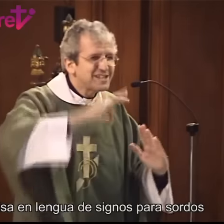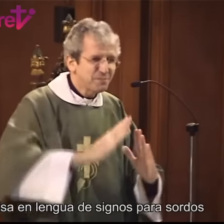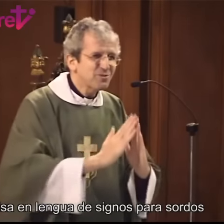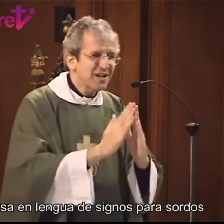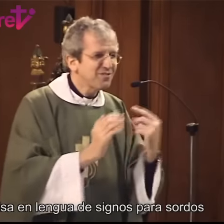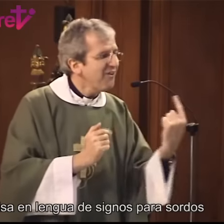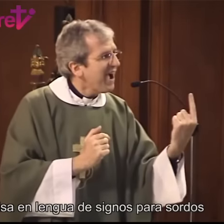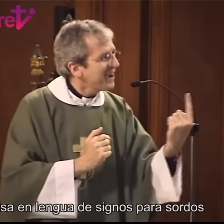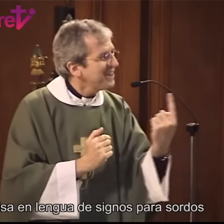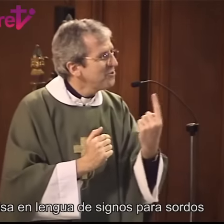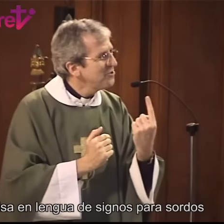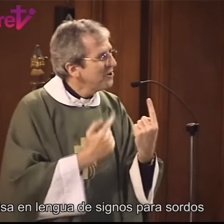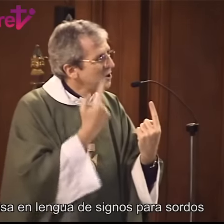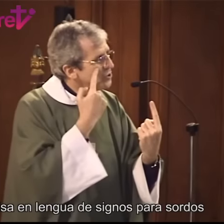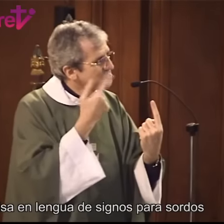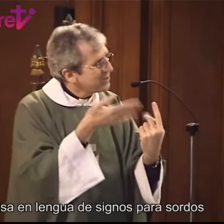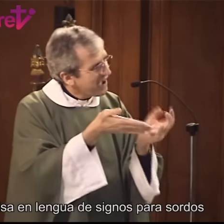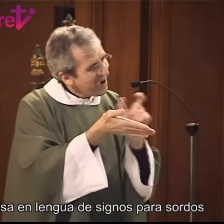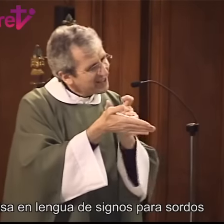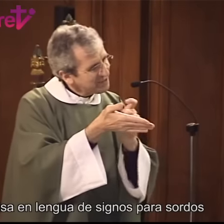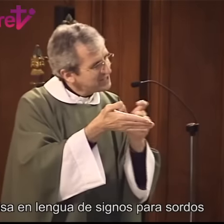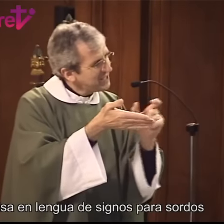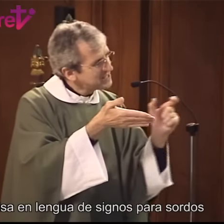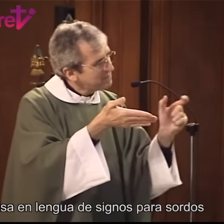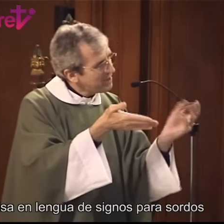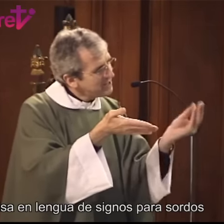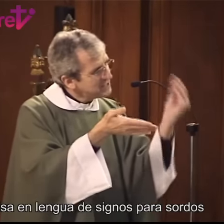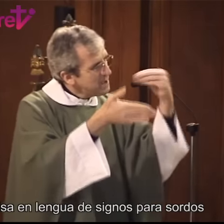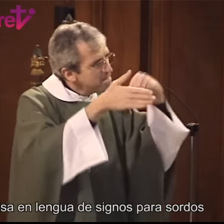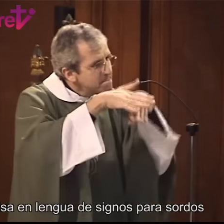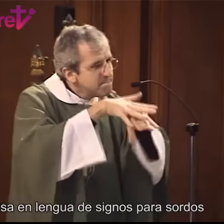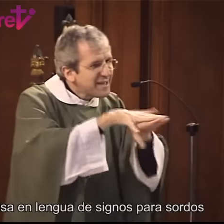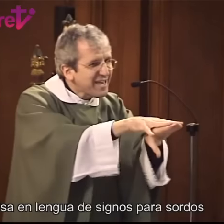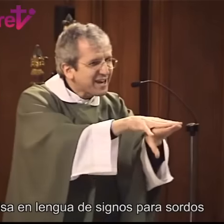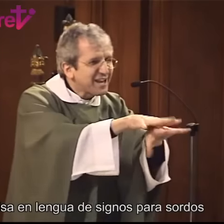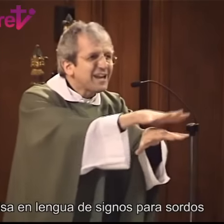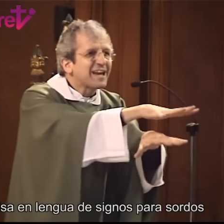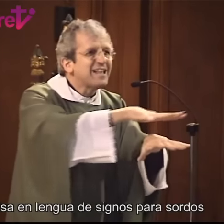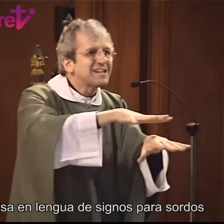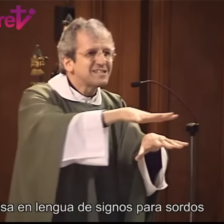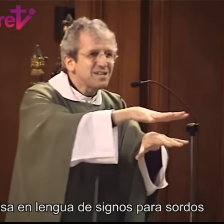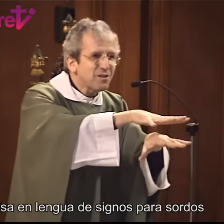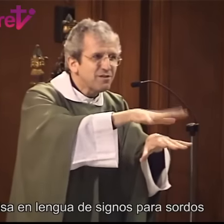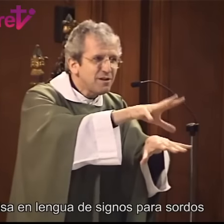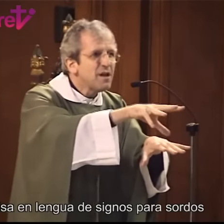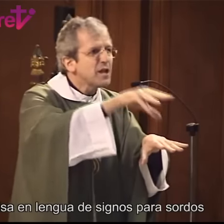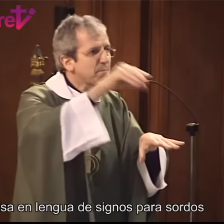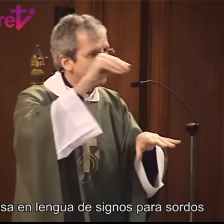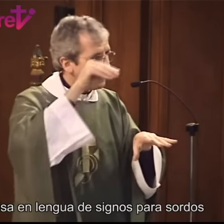Espíritu Santo a cada uno nos pueda, a través de aquellas palabras, meter en aquella situación y poderla